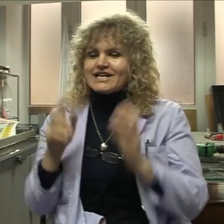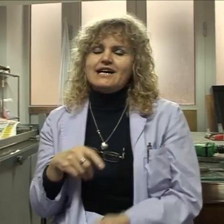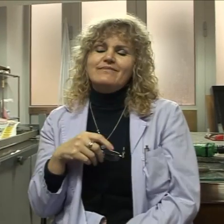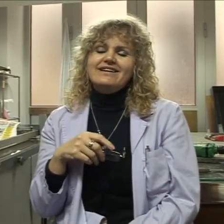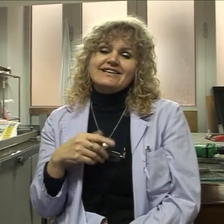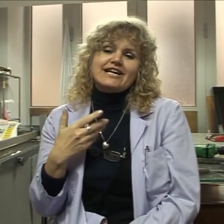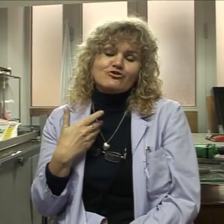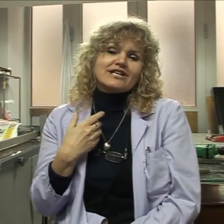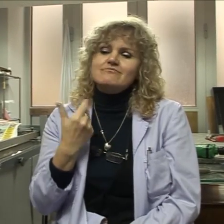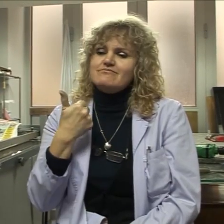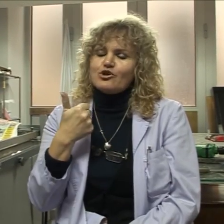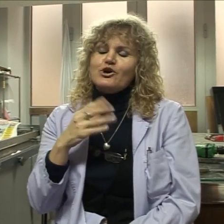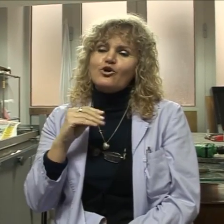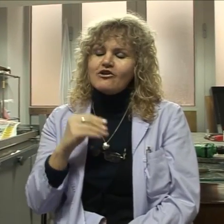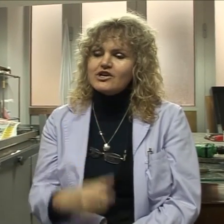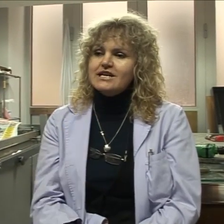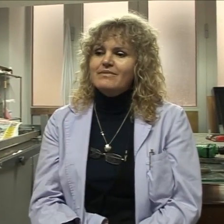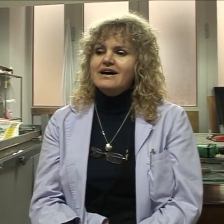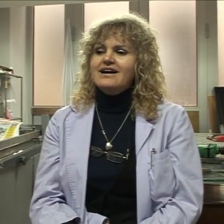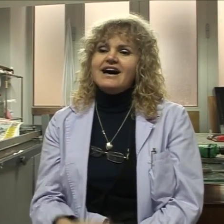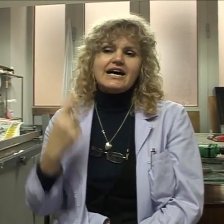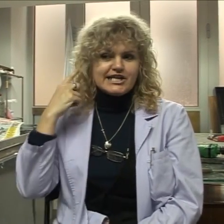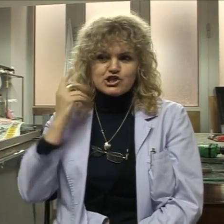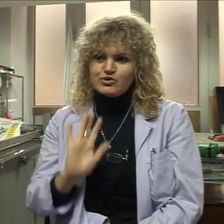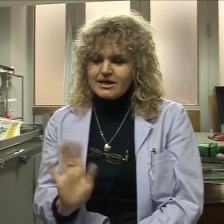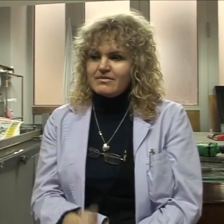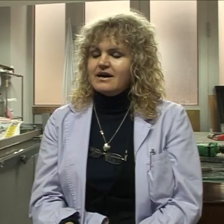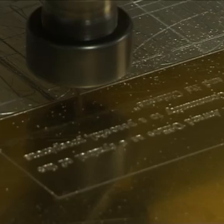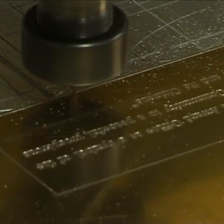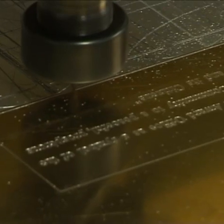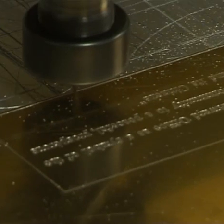autokram, tato da dobro govorim, a ne čujem.